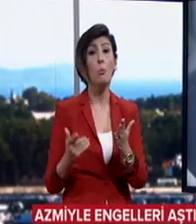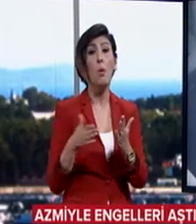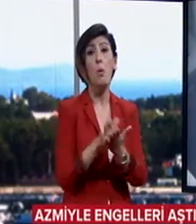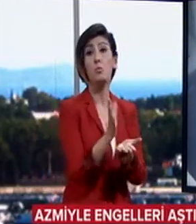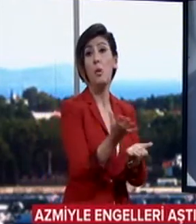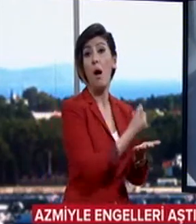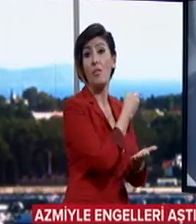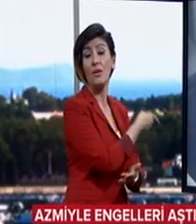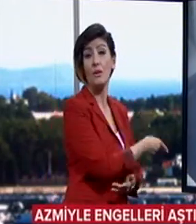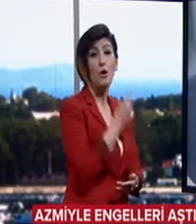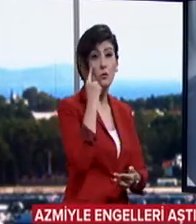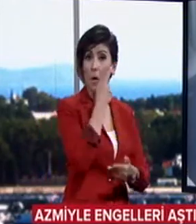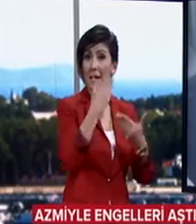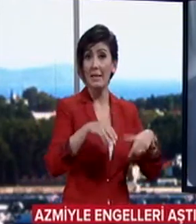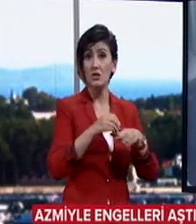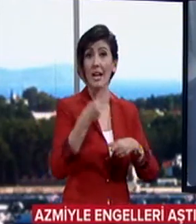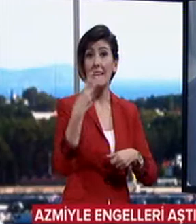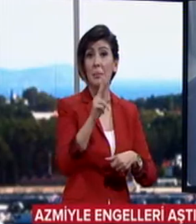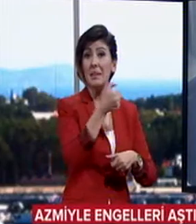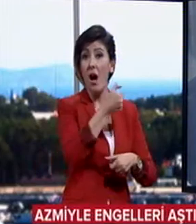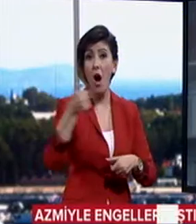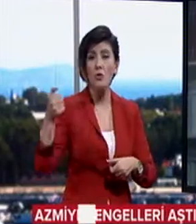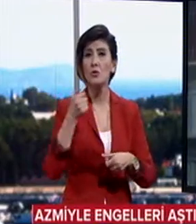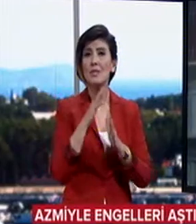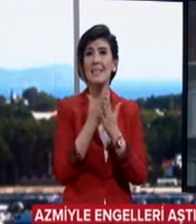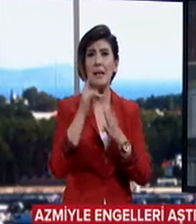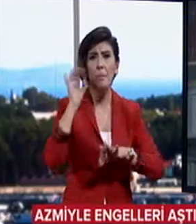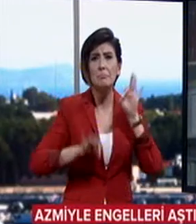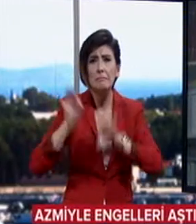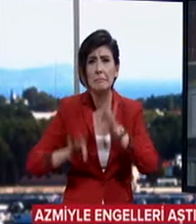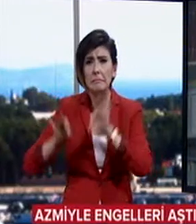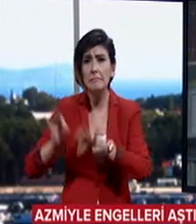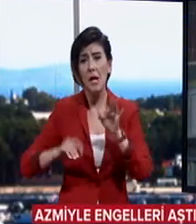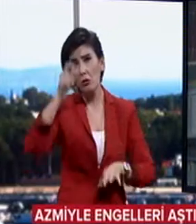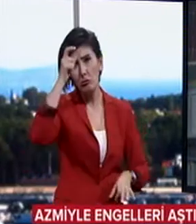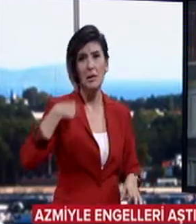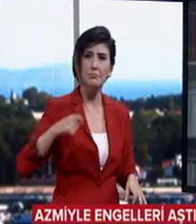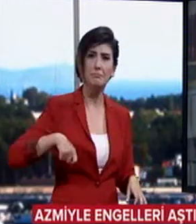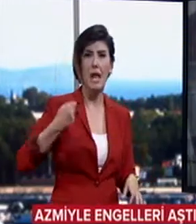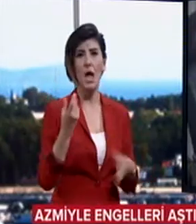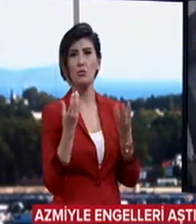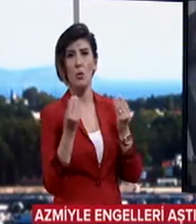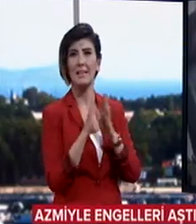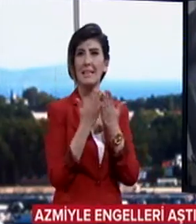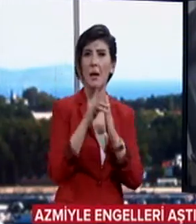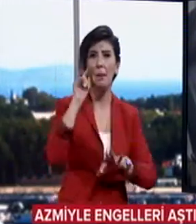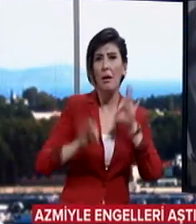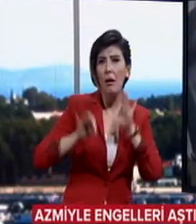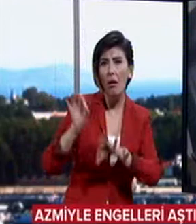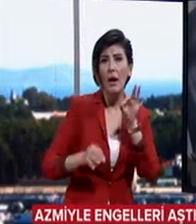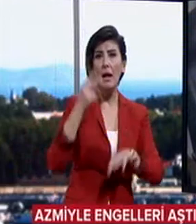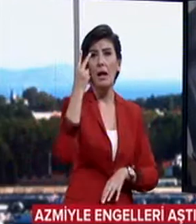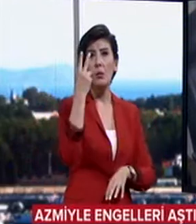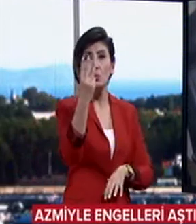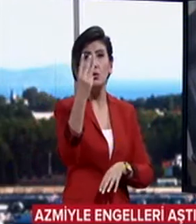Görme engelliler için yaklaşık 2600 kitap taradı. Türkiye'de zannedersem ilk 3 en çok kitaplar yani ilk 3 kişinin içindeyimdir